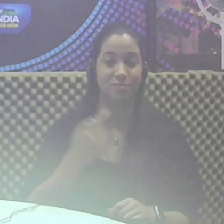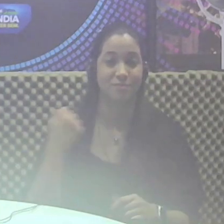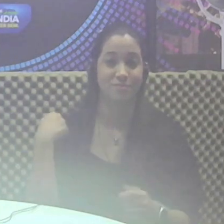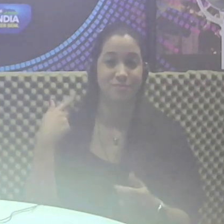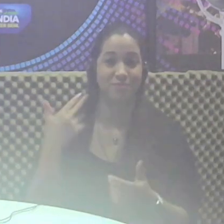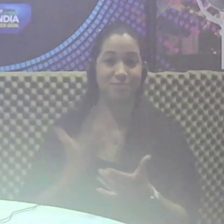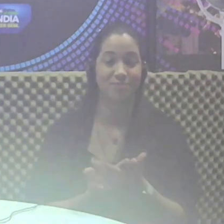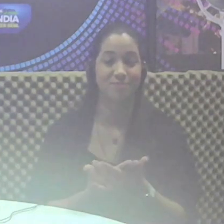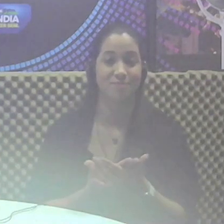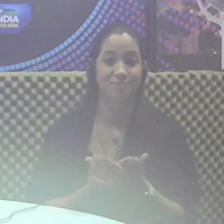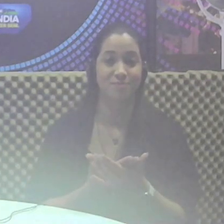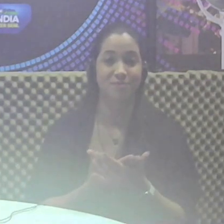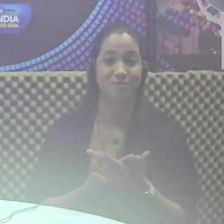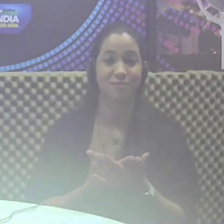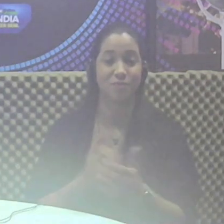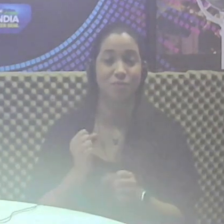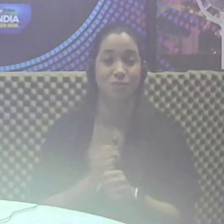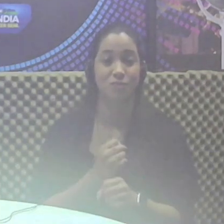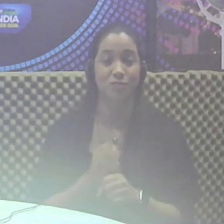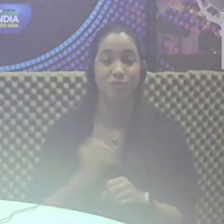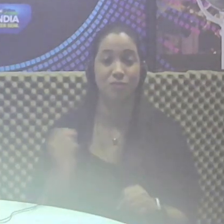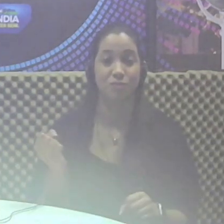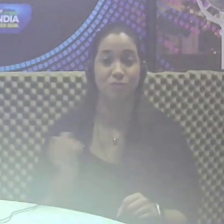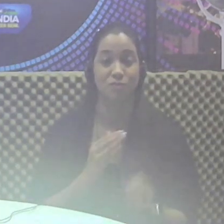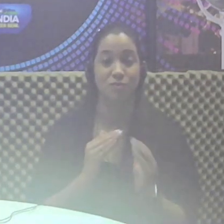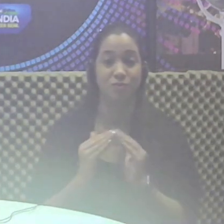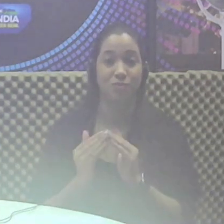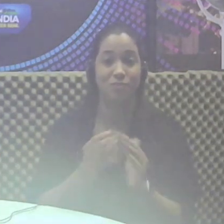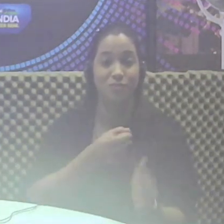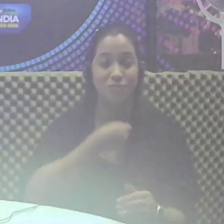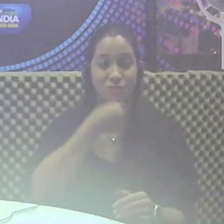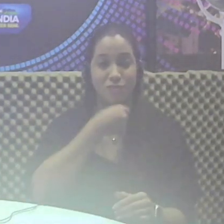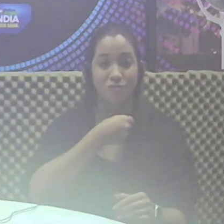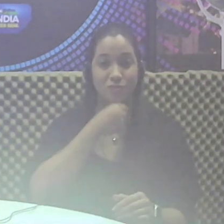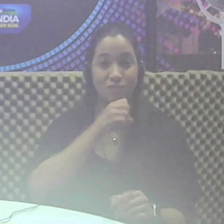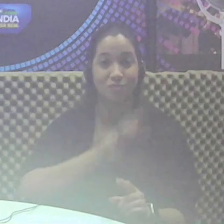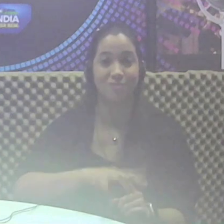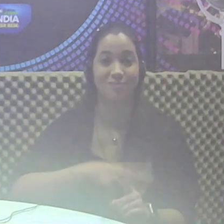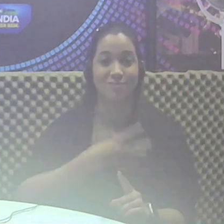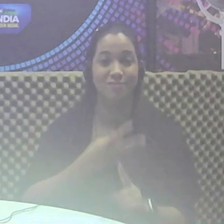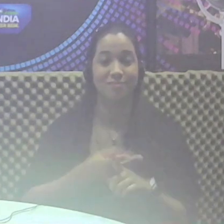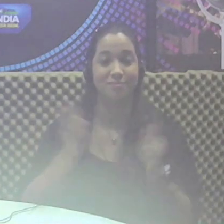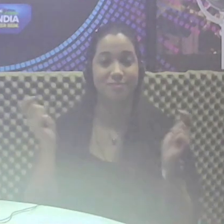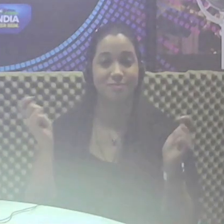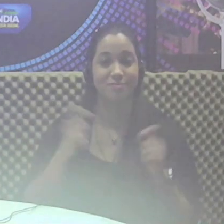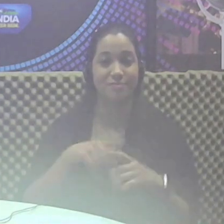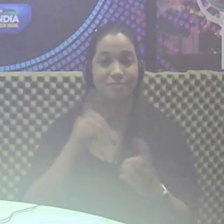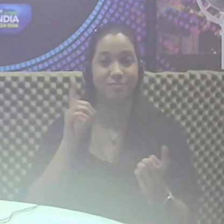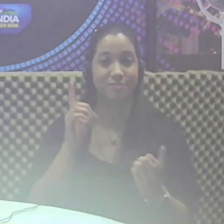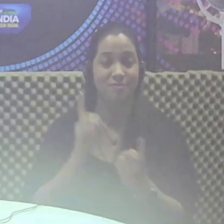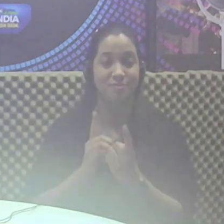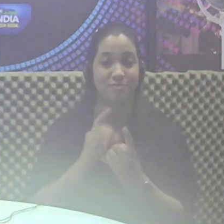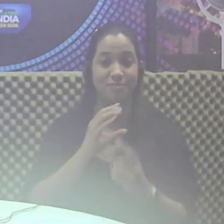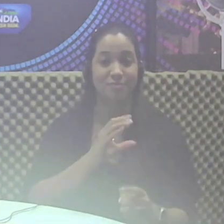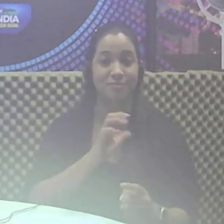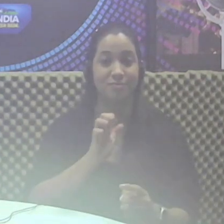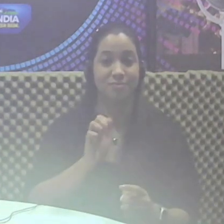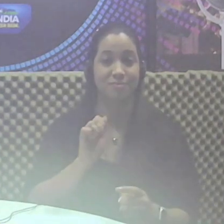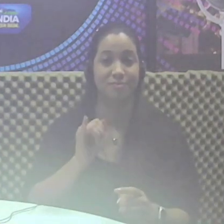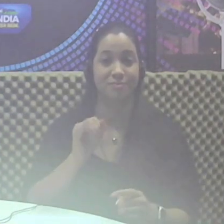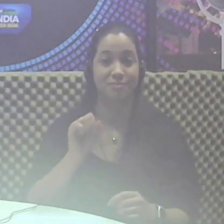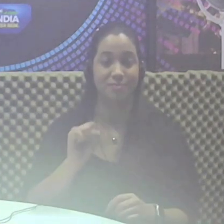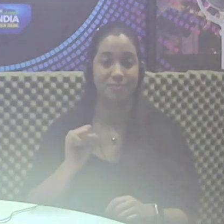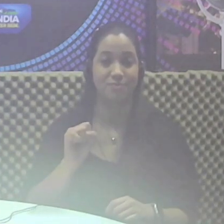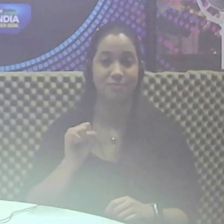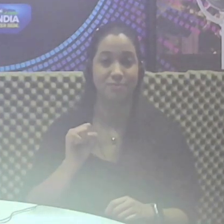para cá, a prefeitura construiu um novo condomínio do idoso e triplicou a capacidade de atendimento dos